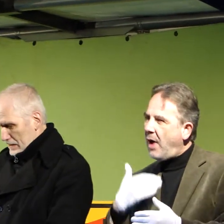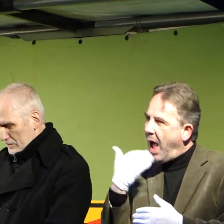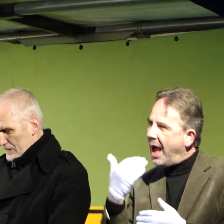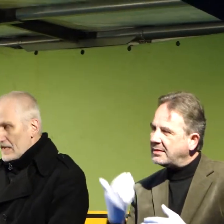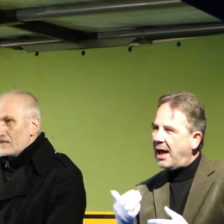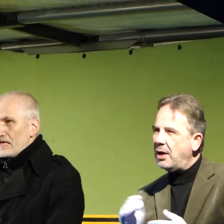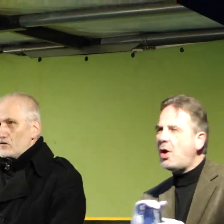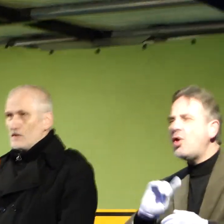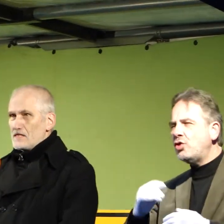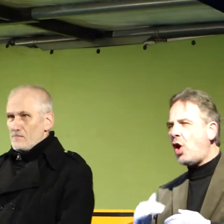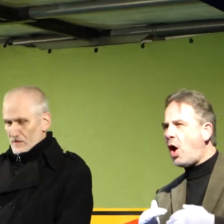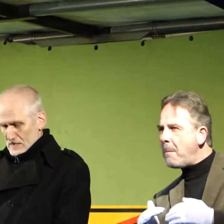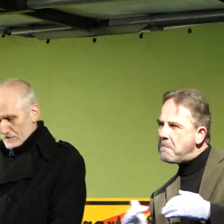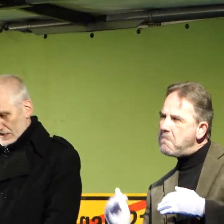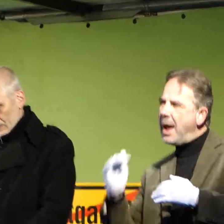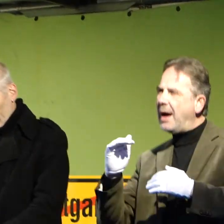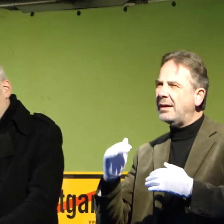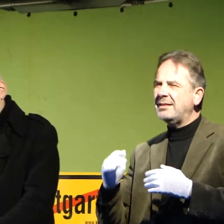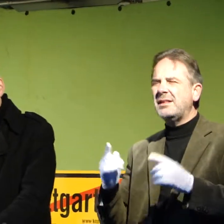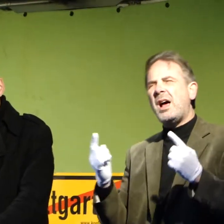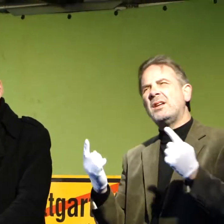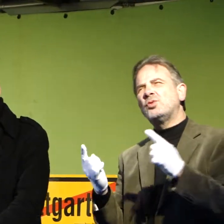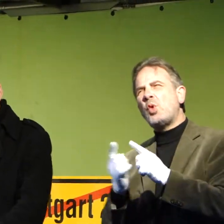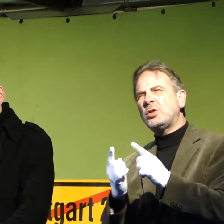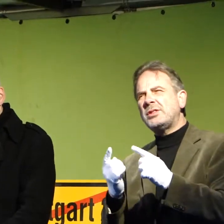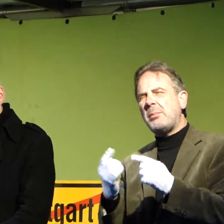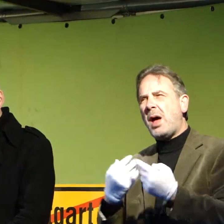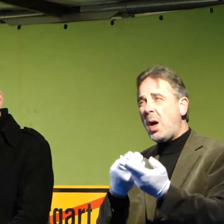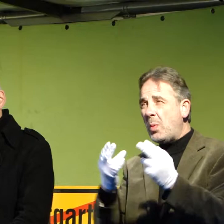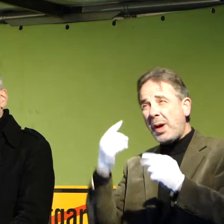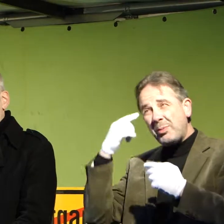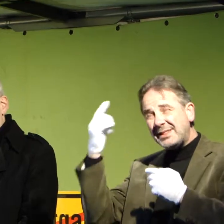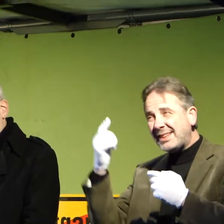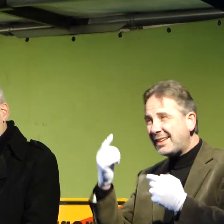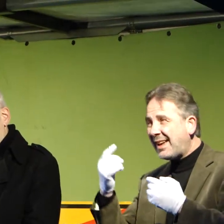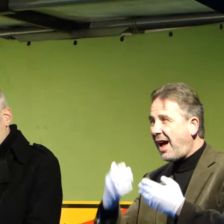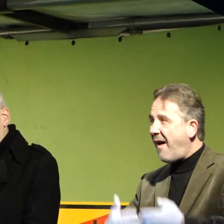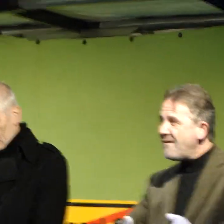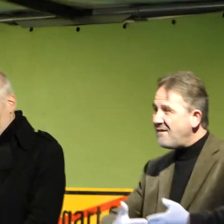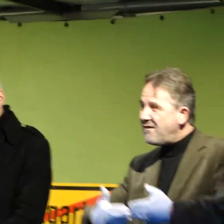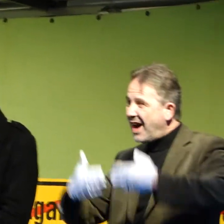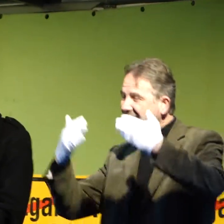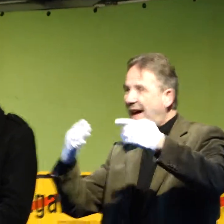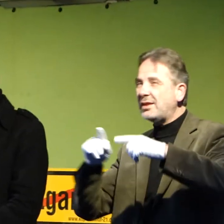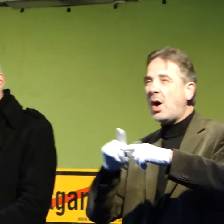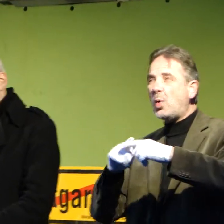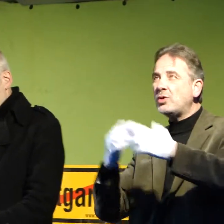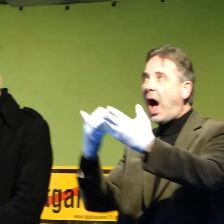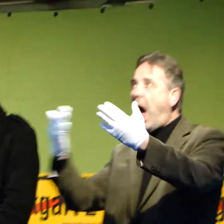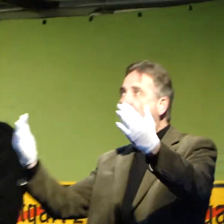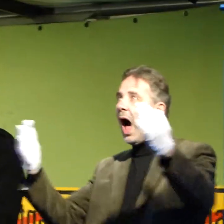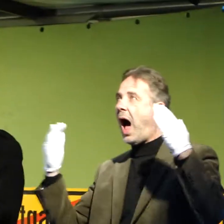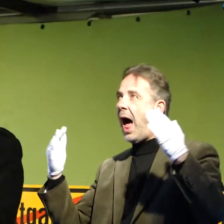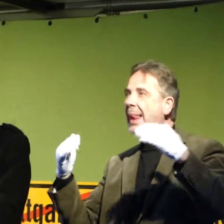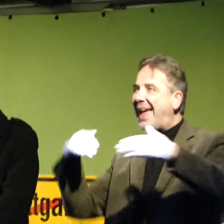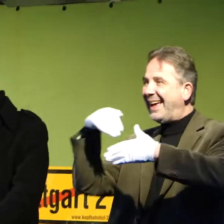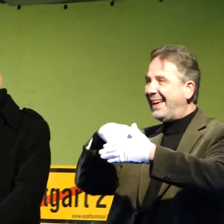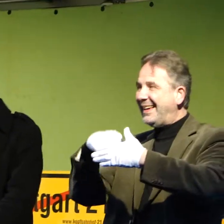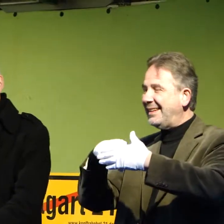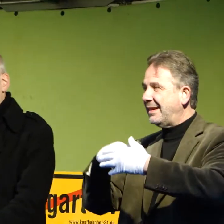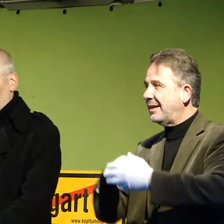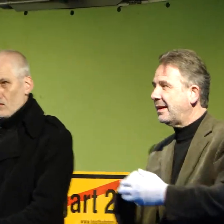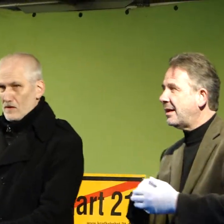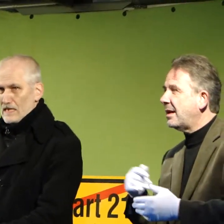noch mehr. Seit kurzem wissen wir, dass die Fassaden und die Hallen innen Bauten aus Ländern am